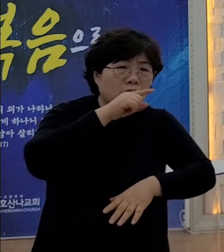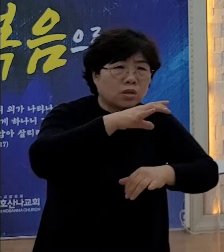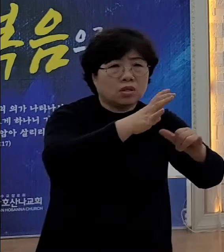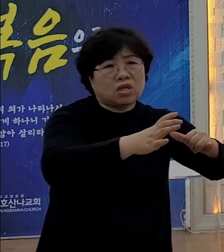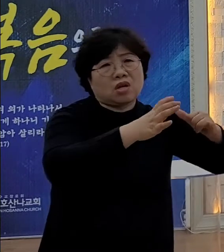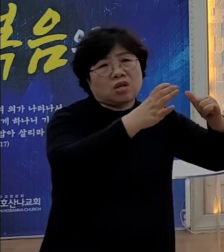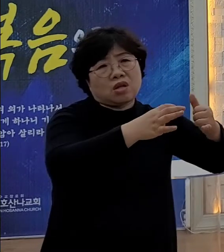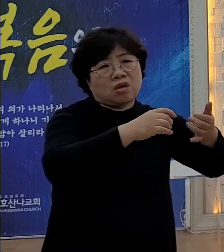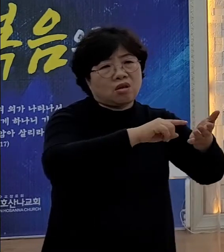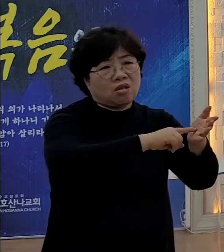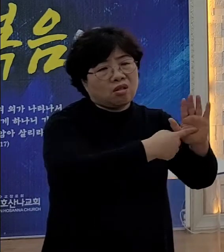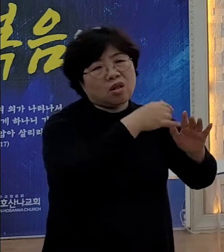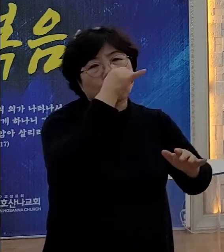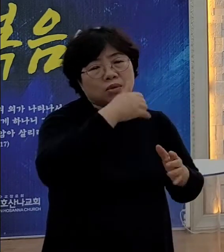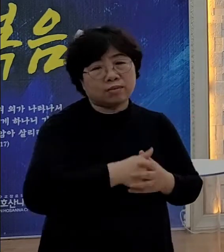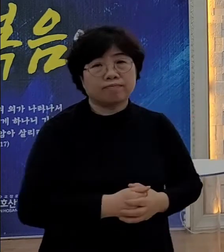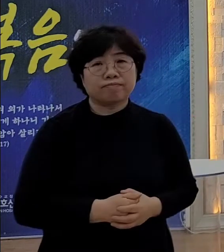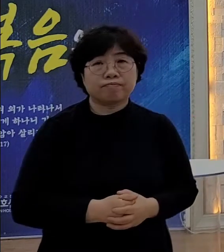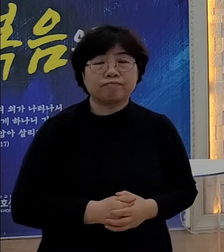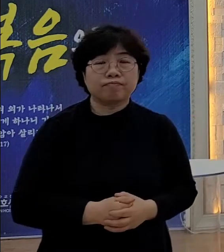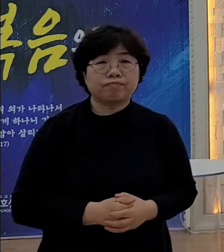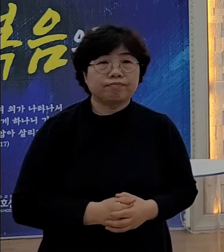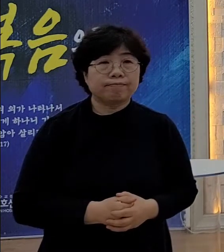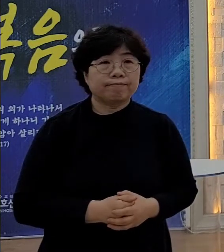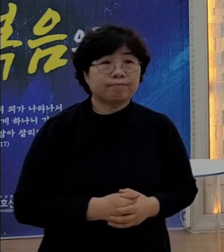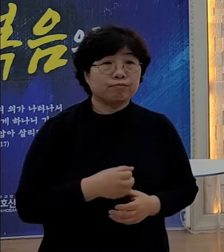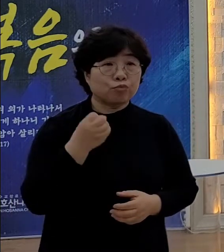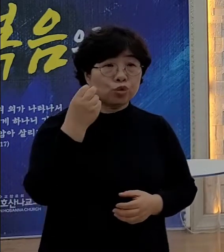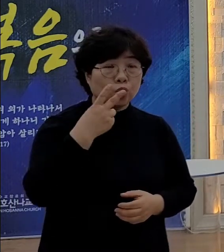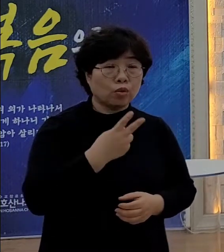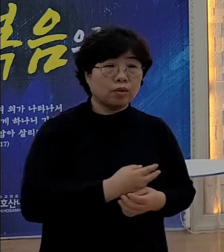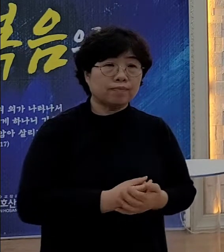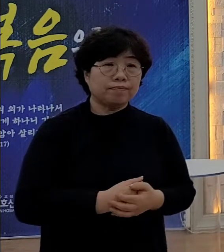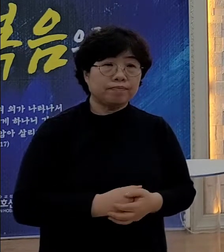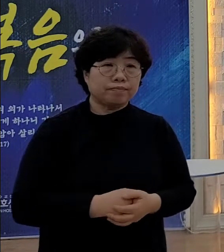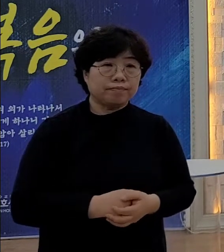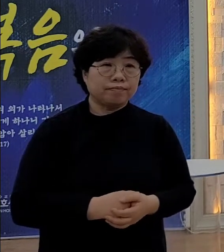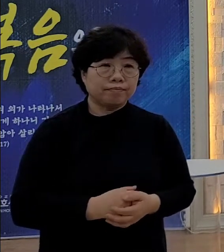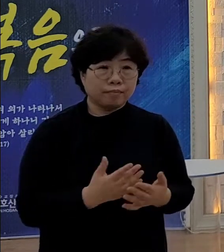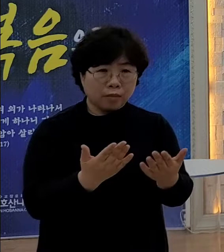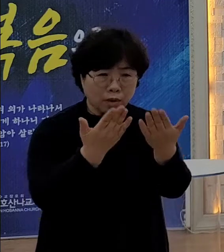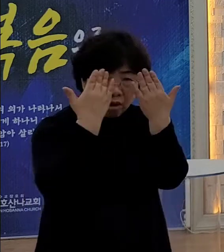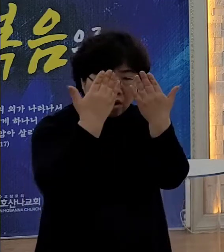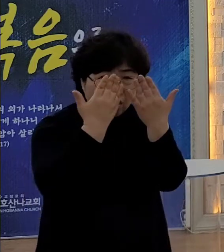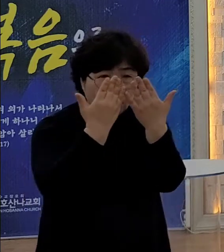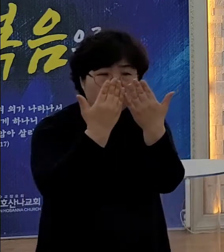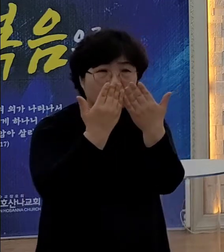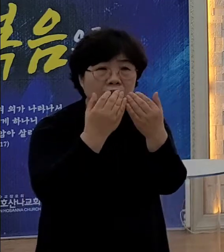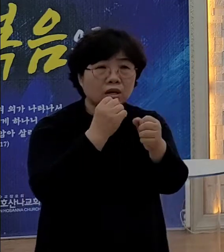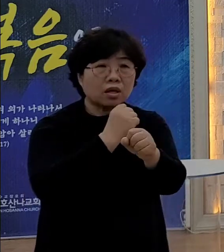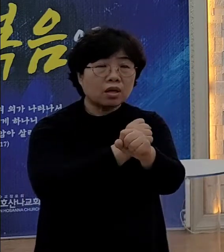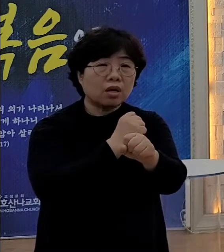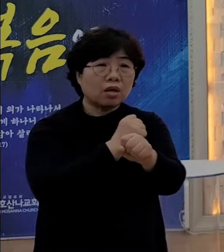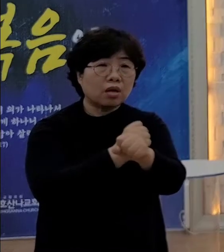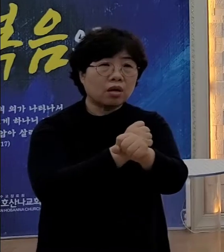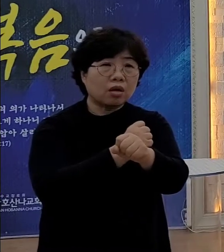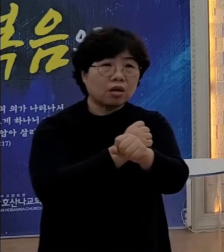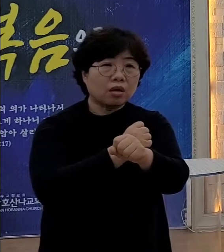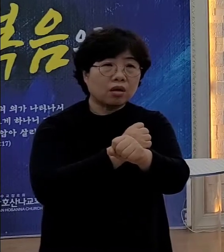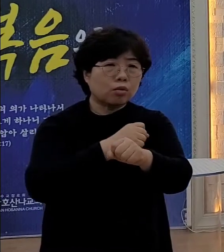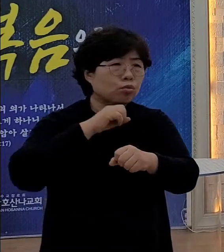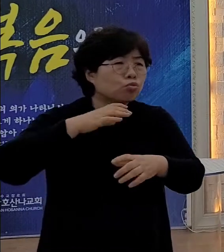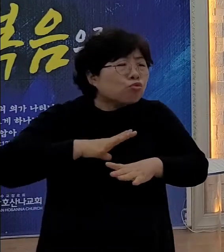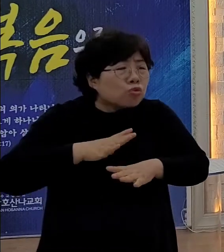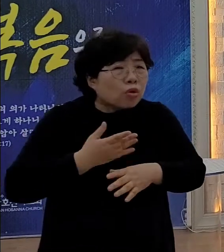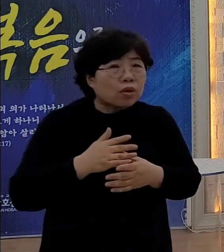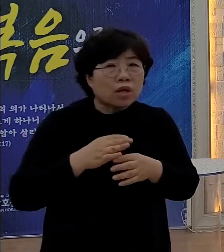이게 세상이 보여주고 있는 원리입니다. 그런가 하면 2년 이하의 징역에 처하는 것은 두려운데 영원한 형벌을